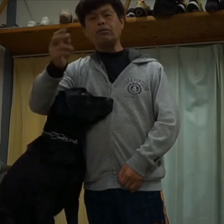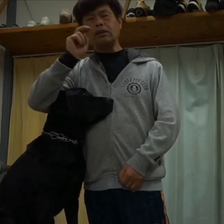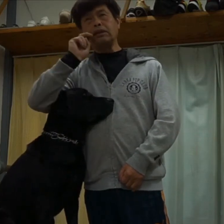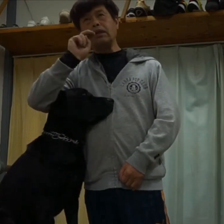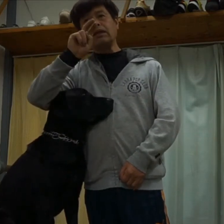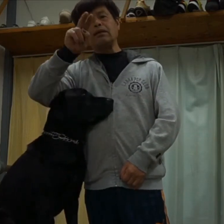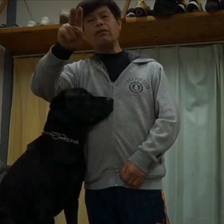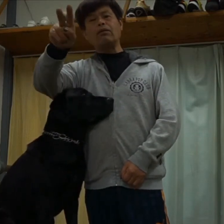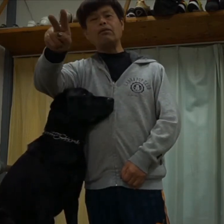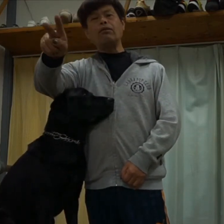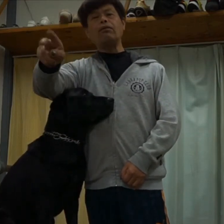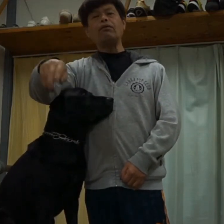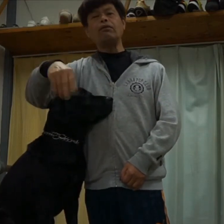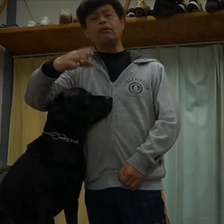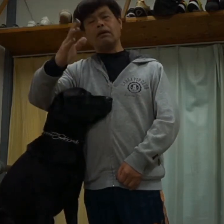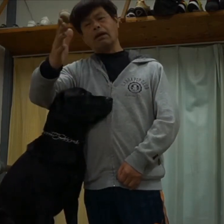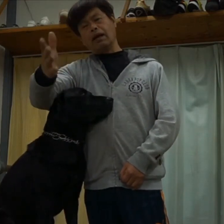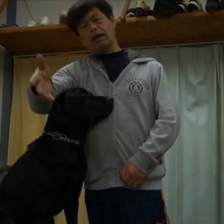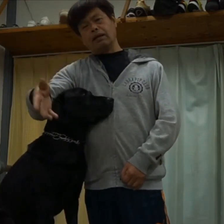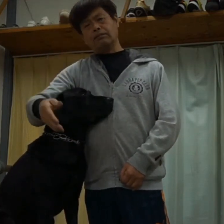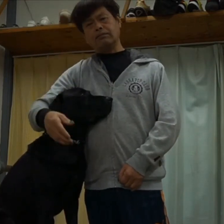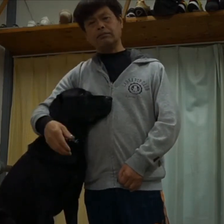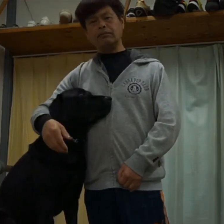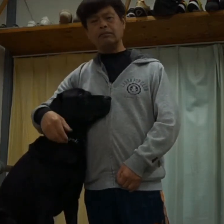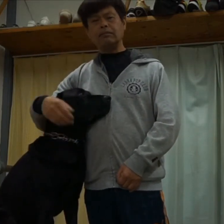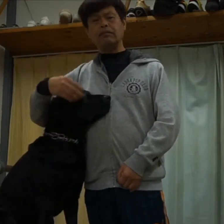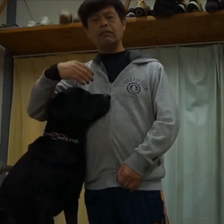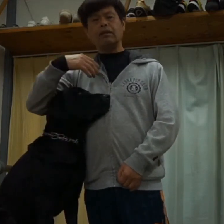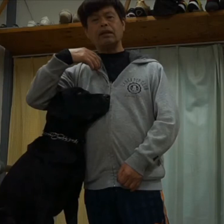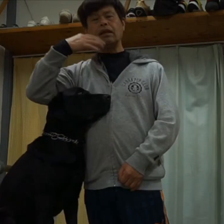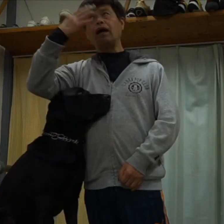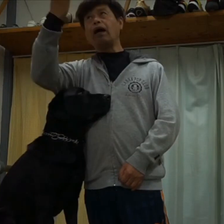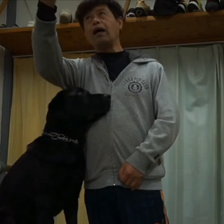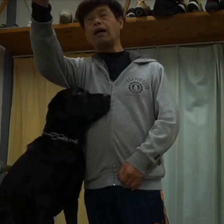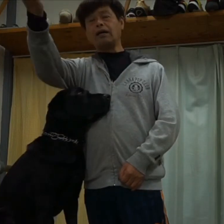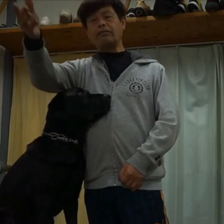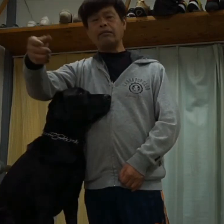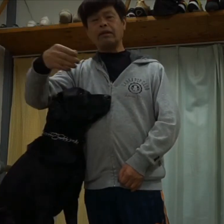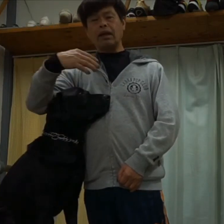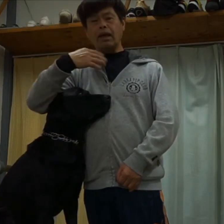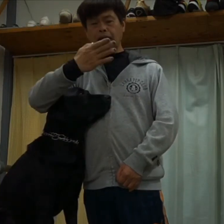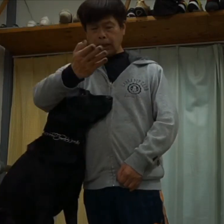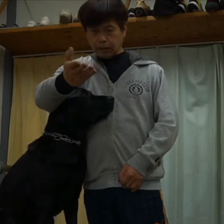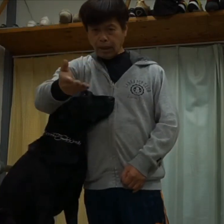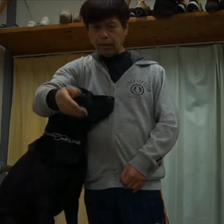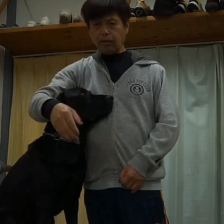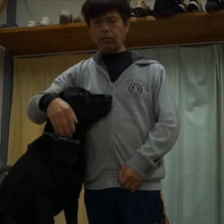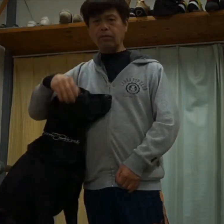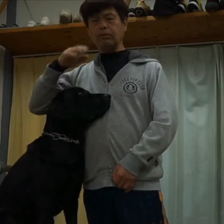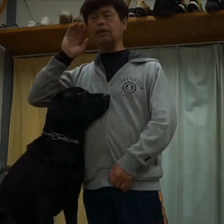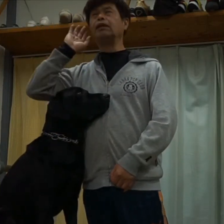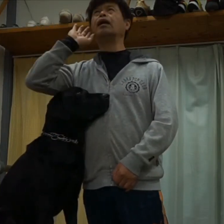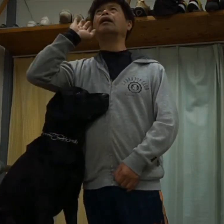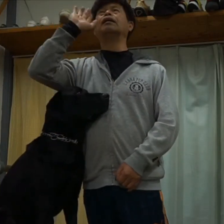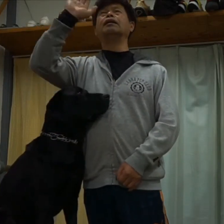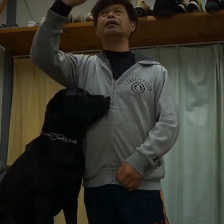絵を見て号らーんあれがあなたの未来